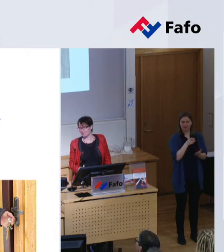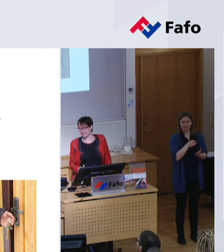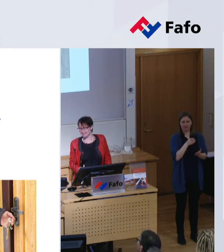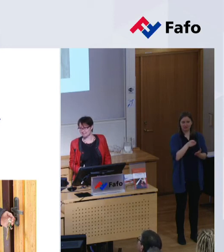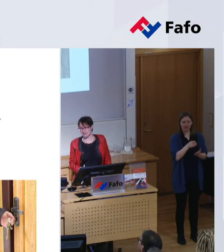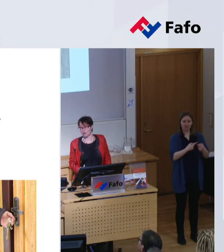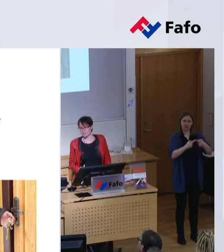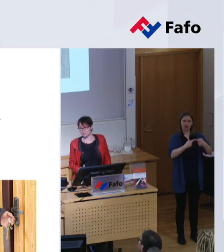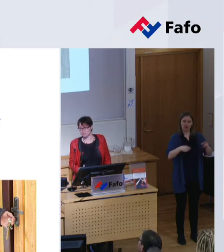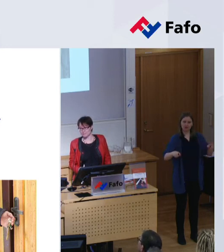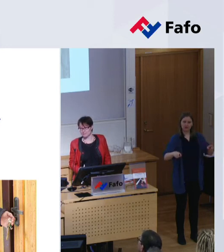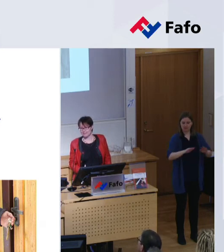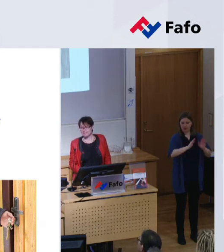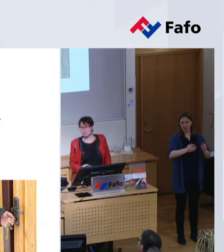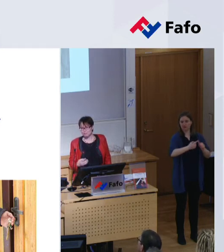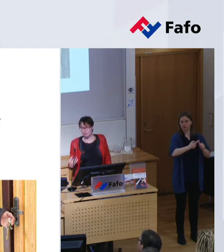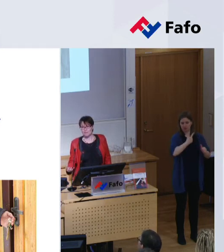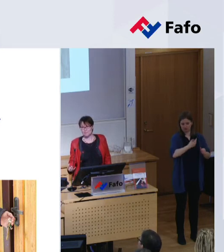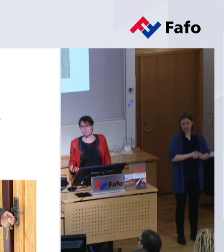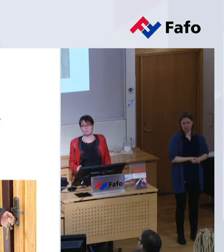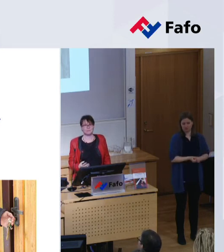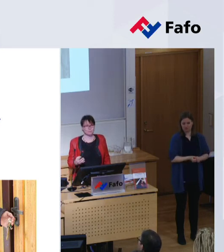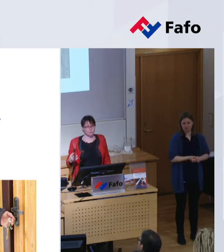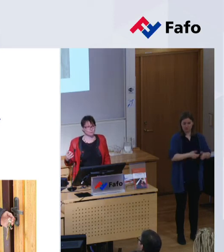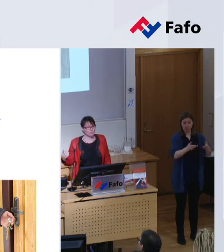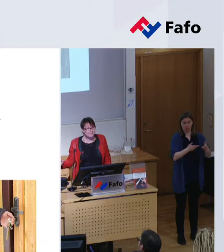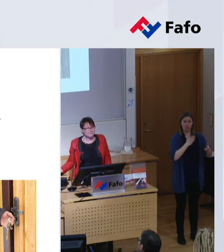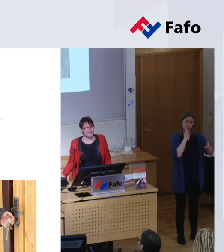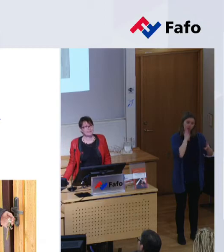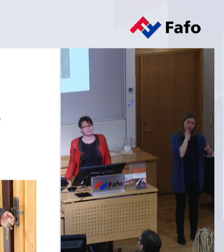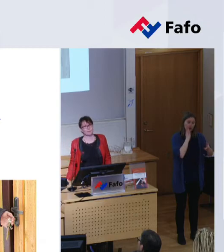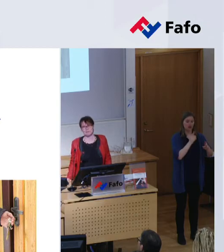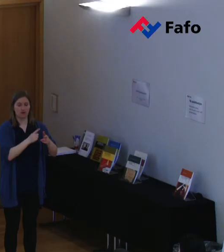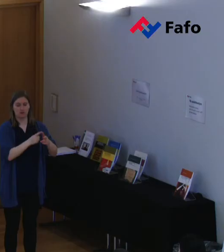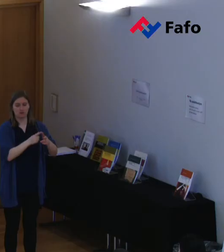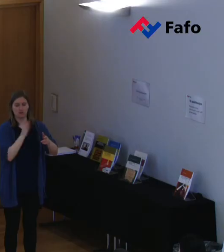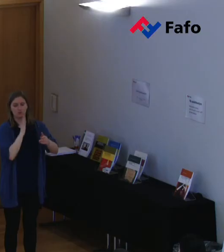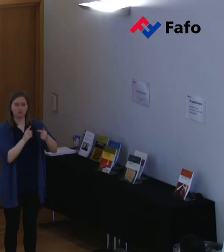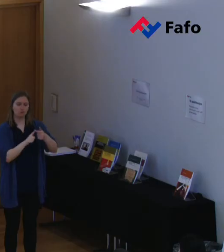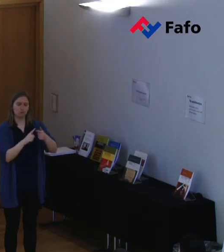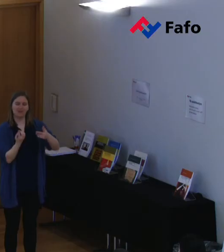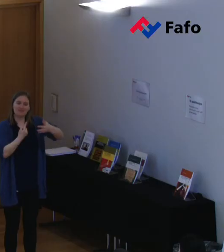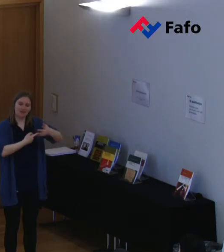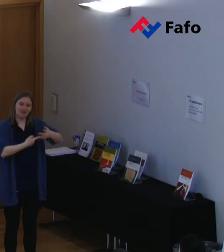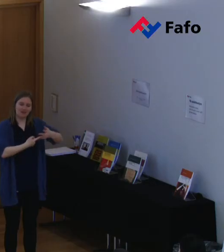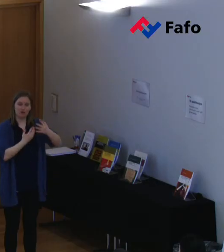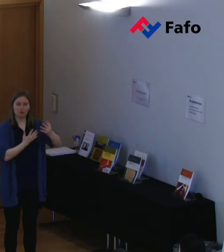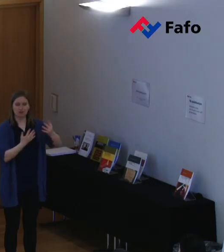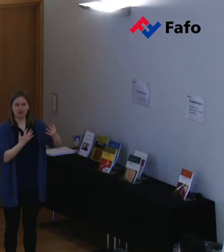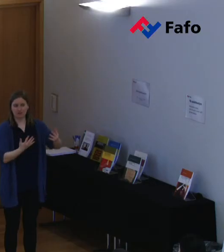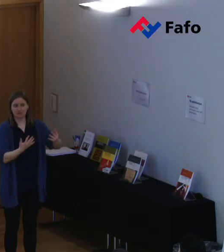som annerledes med Housing First. Jeg tenker at du får denne boligen, du får bor integrert I et